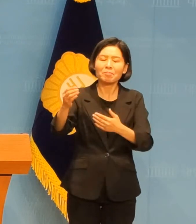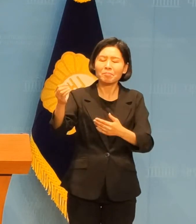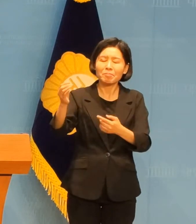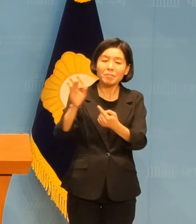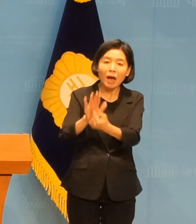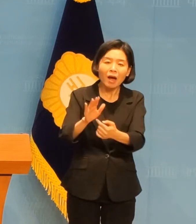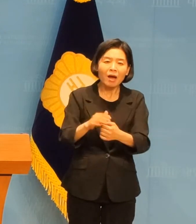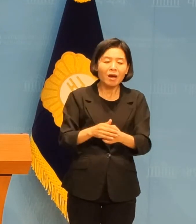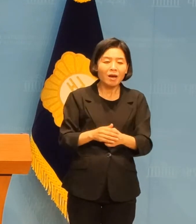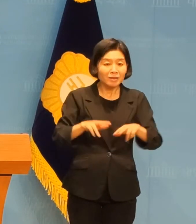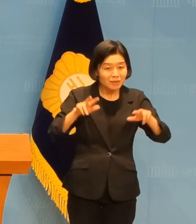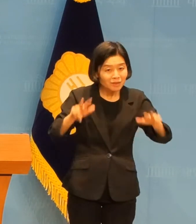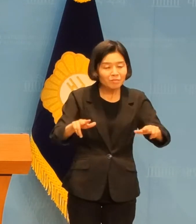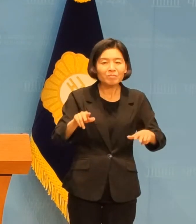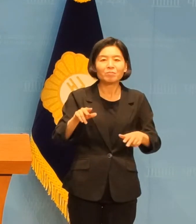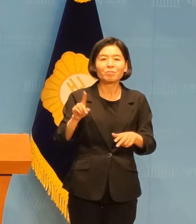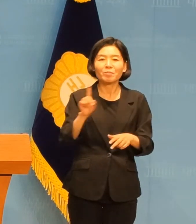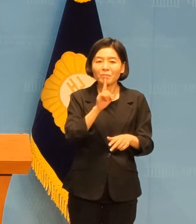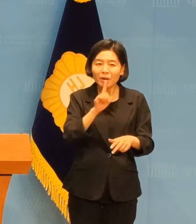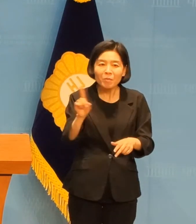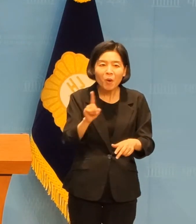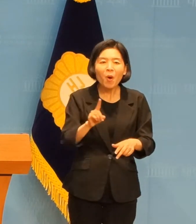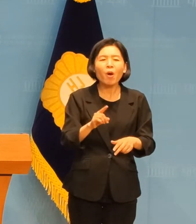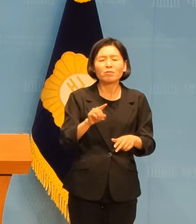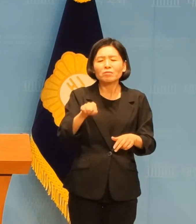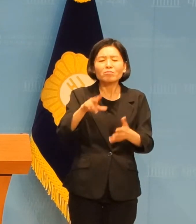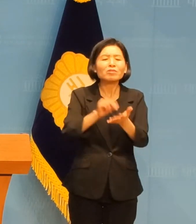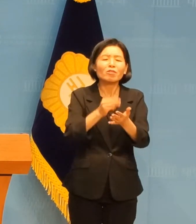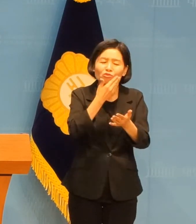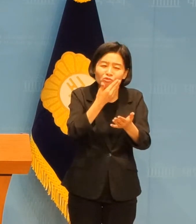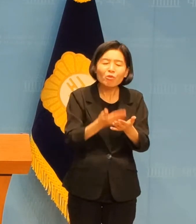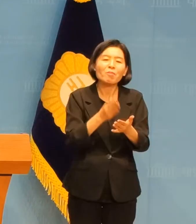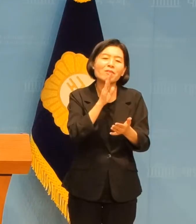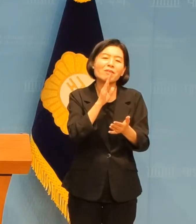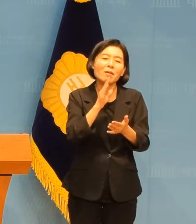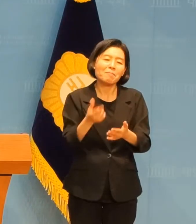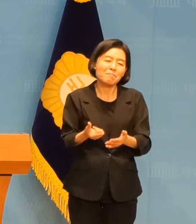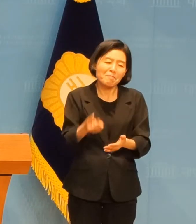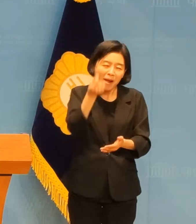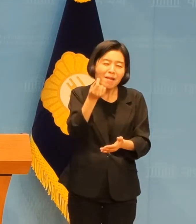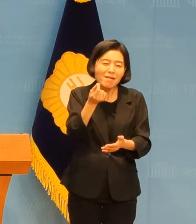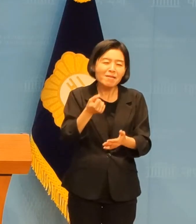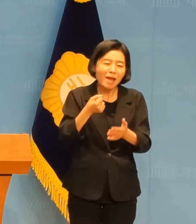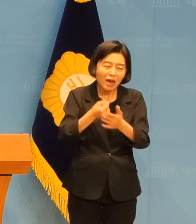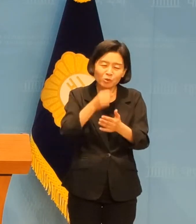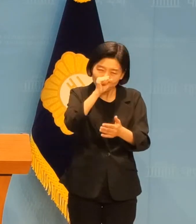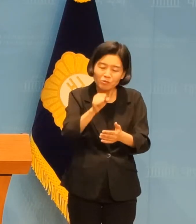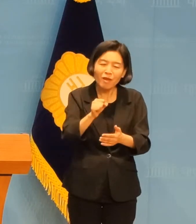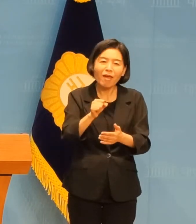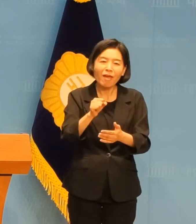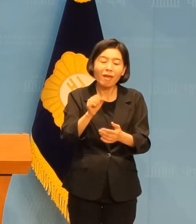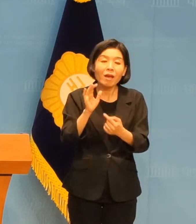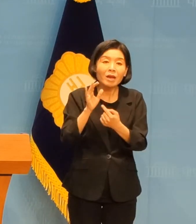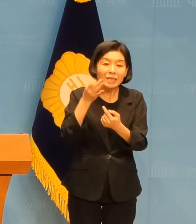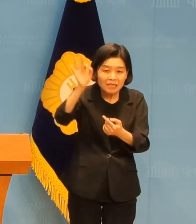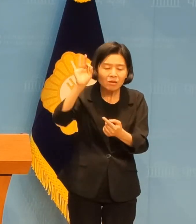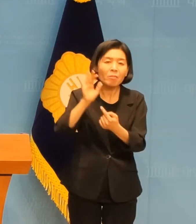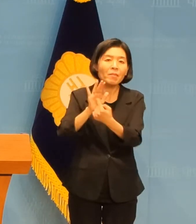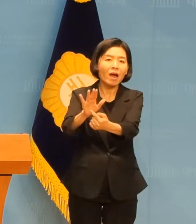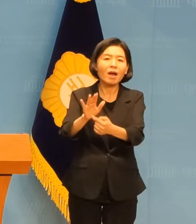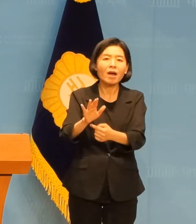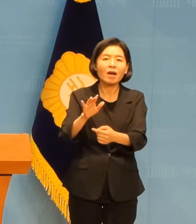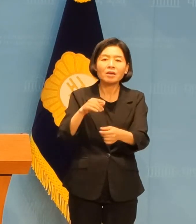중대성을 고려할 때 신속한 해석이 이루어졌어야 했다고도 인정했습니다. 이것은 흔하고